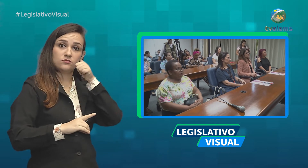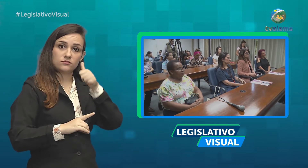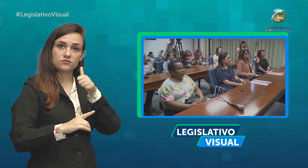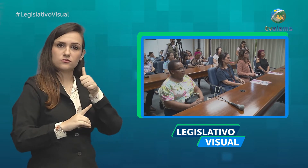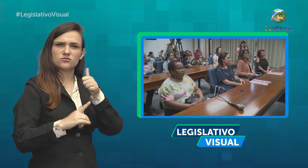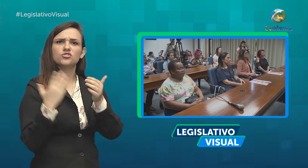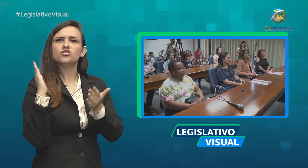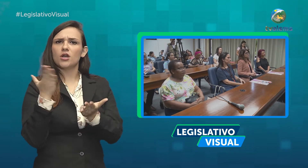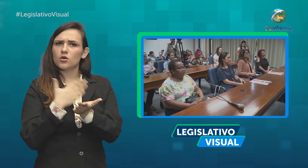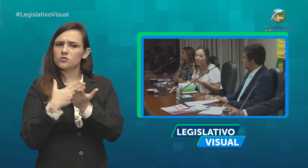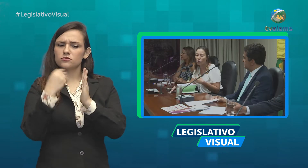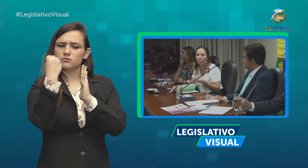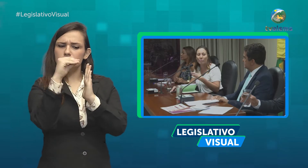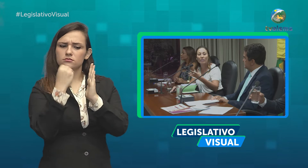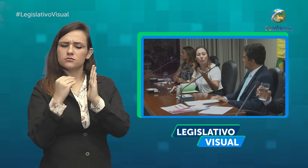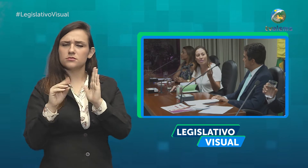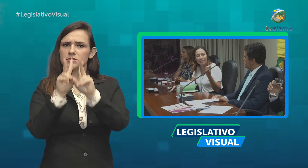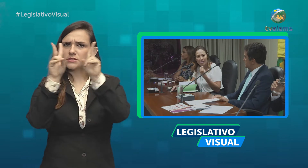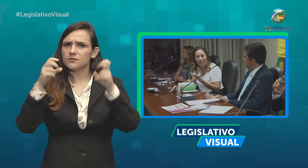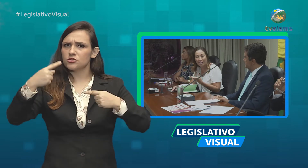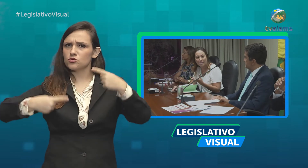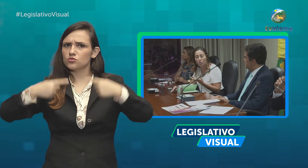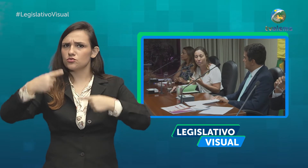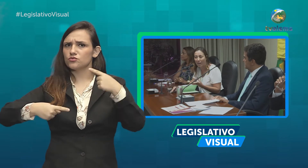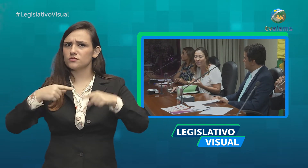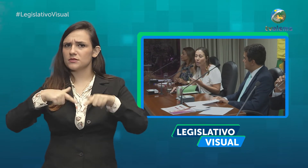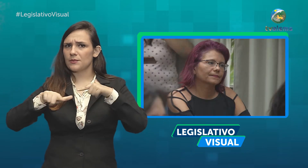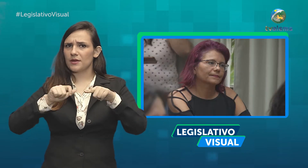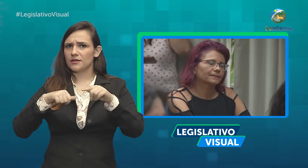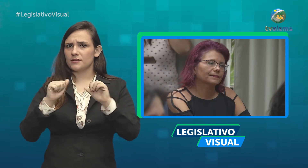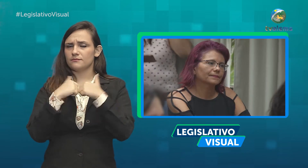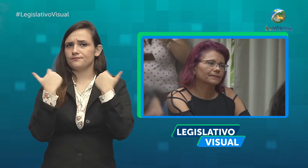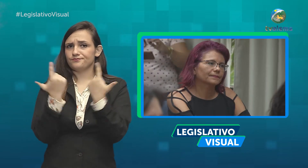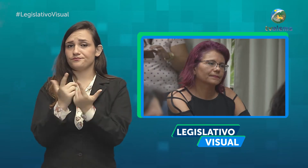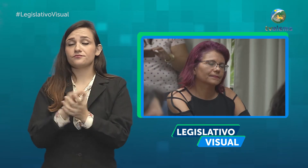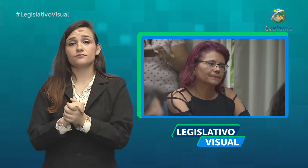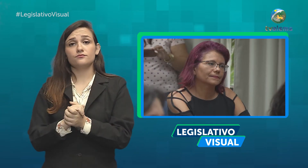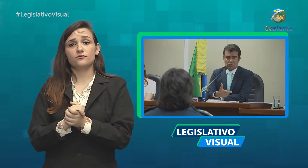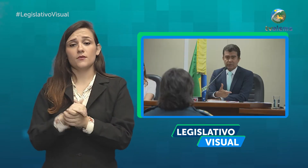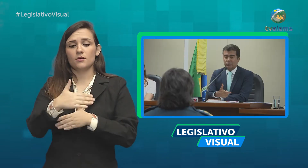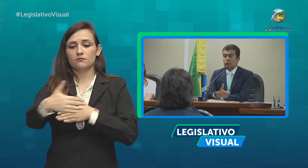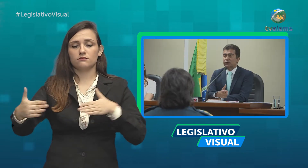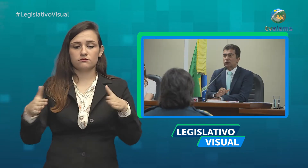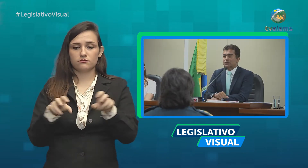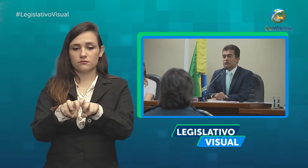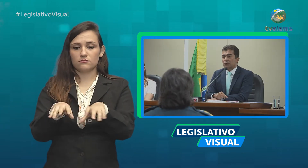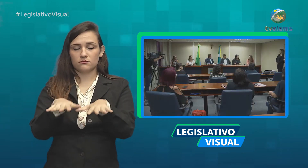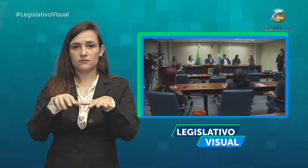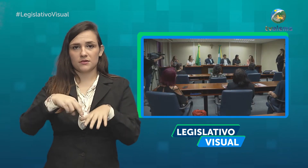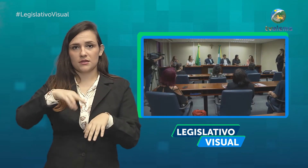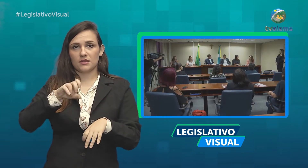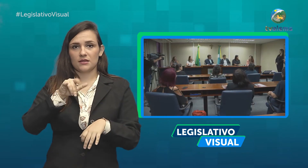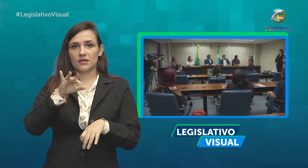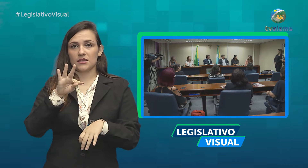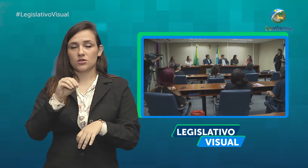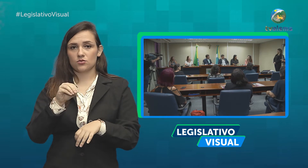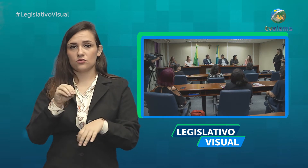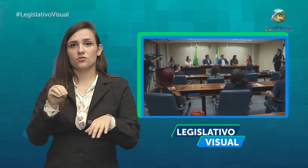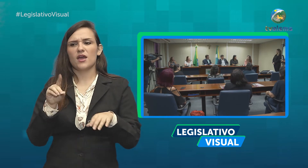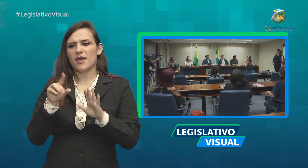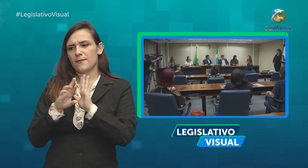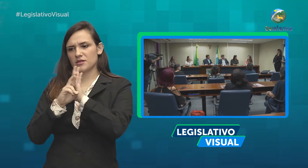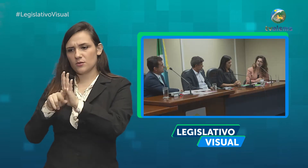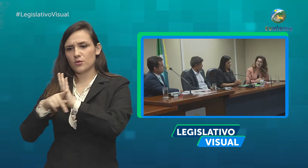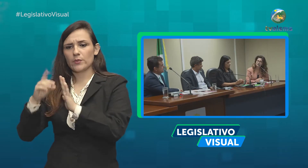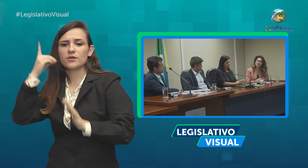delas, começou a trazer a pauta para as atividades legislativas. Reunidos no plenário Nelito Câmara, representantes do Parlamento